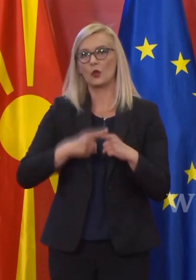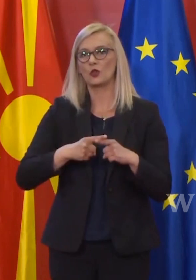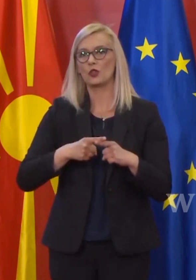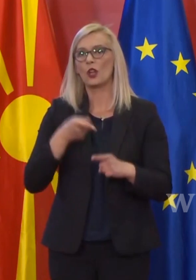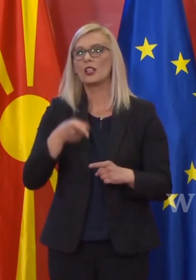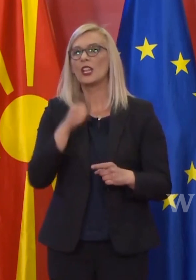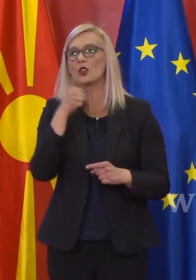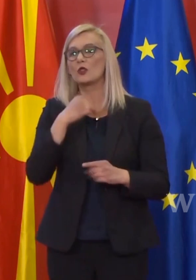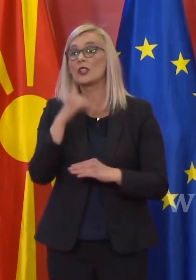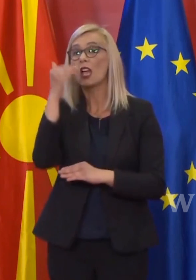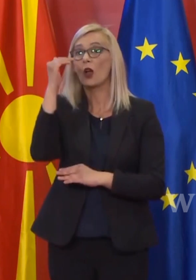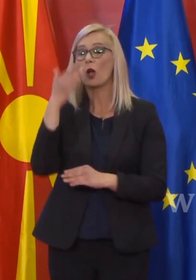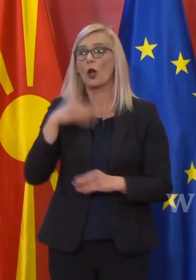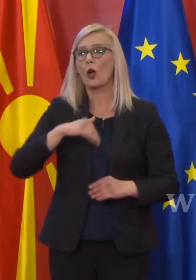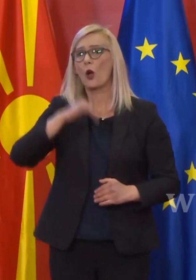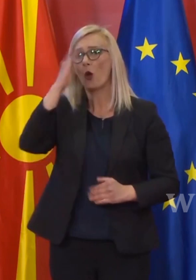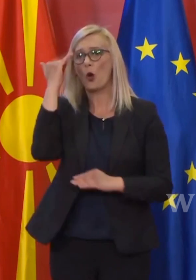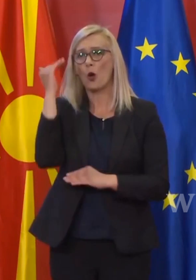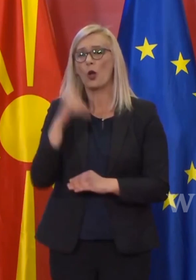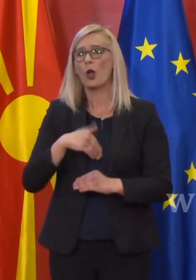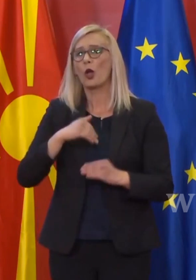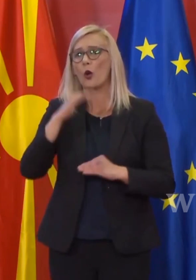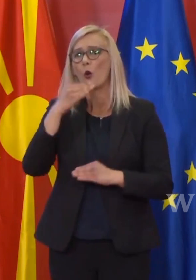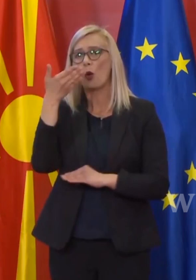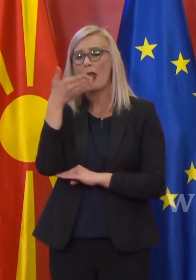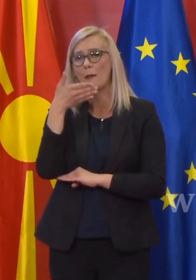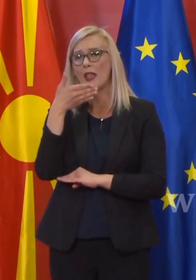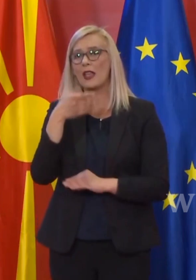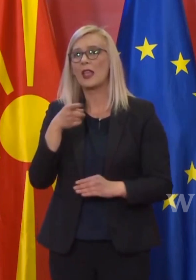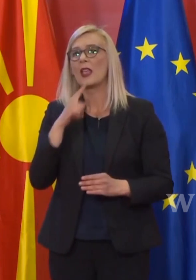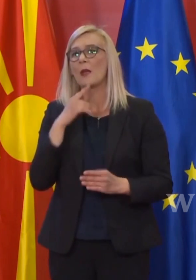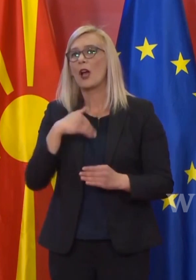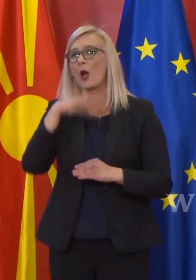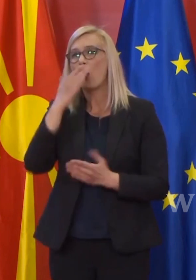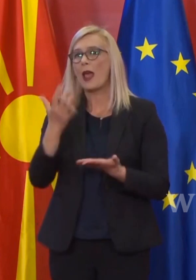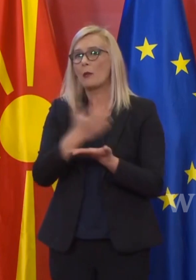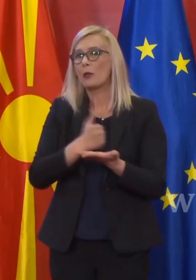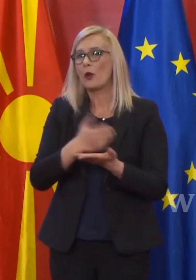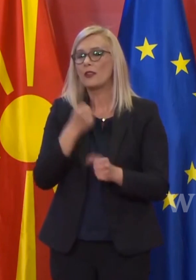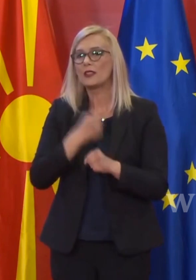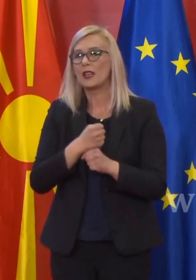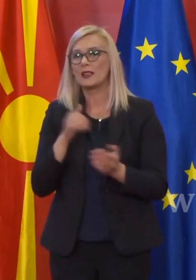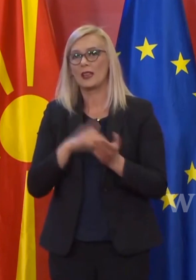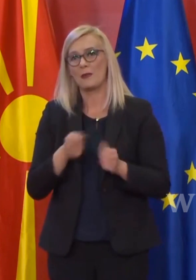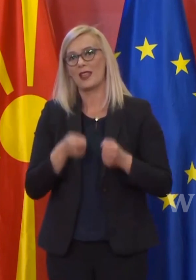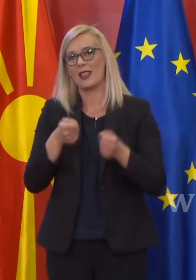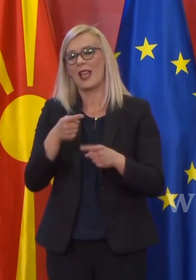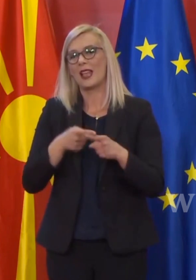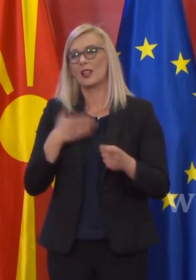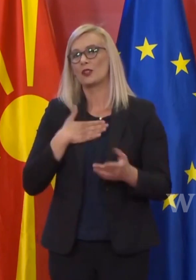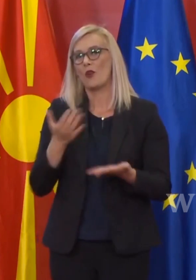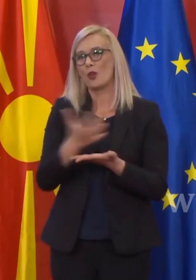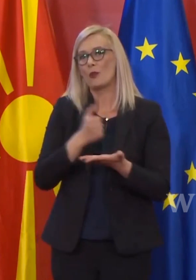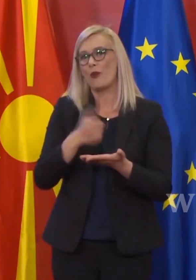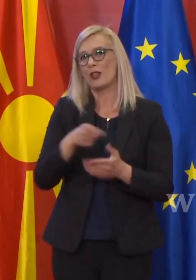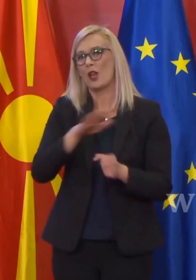Ata që janë të mëdhej dhe ata që kanë profit të madh dhe fitim, tani është momenti të japin një pjesë të profitit të tyre dhe të mbulojnë atë